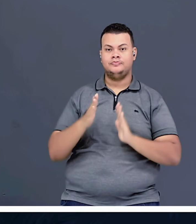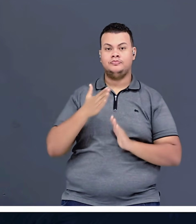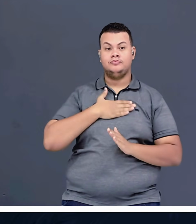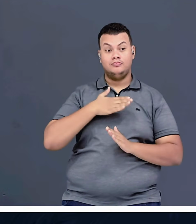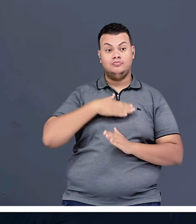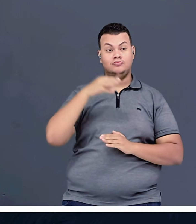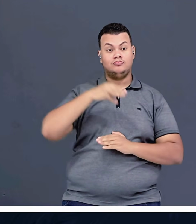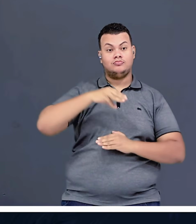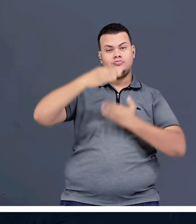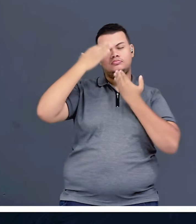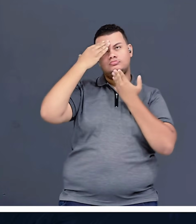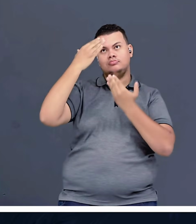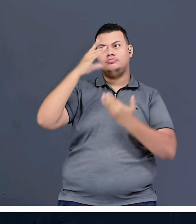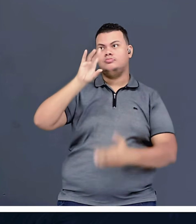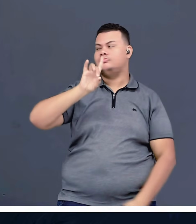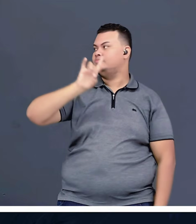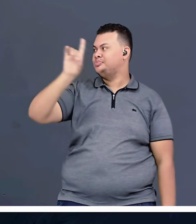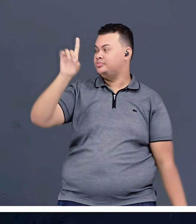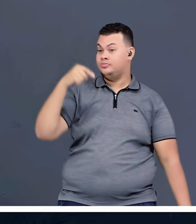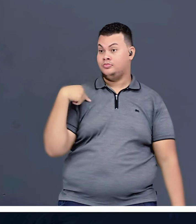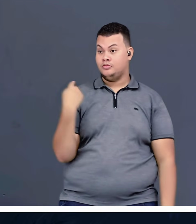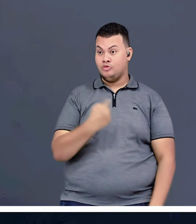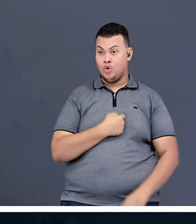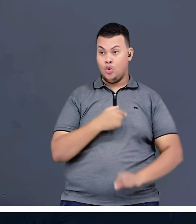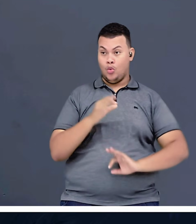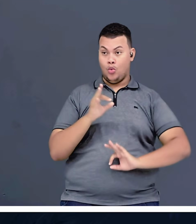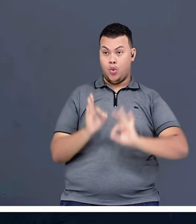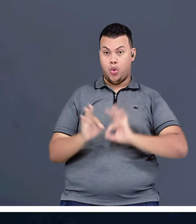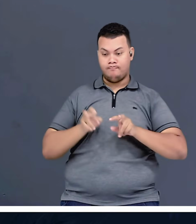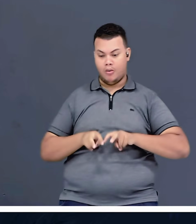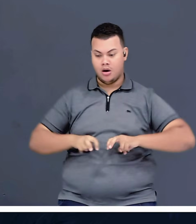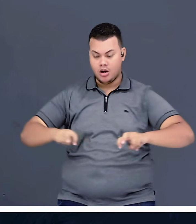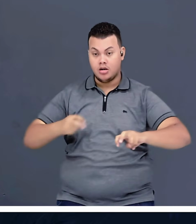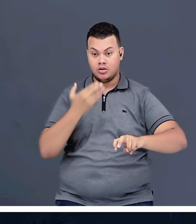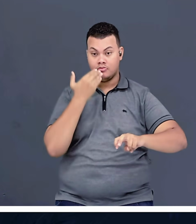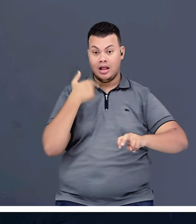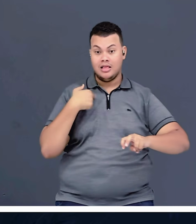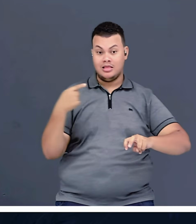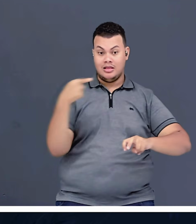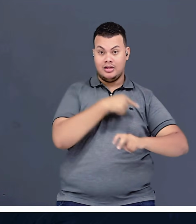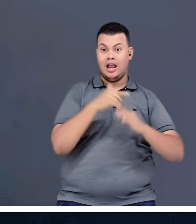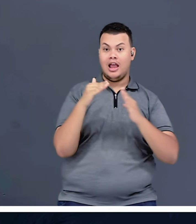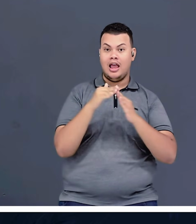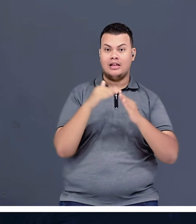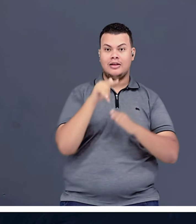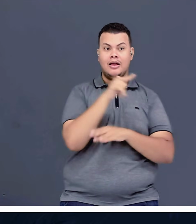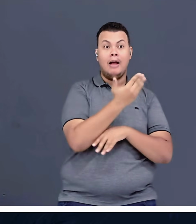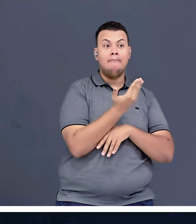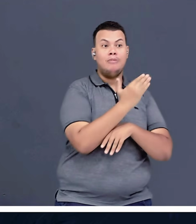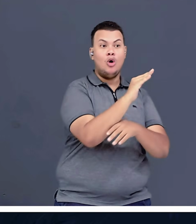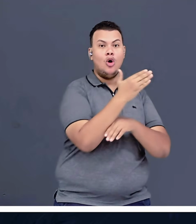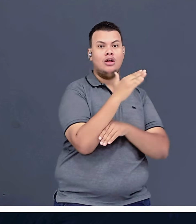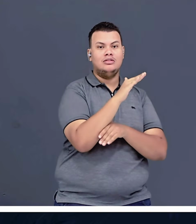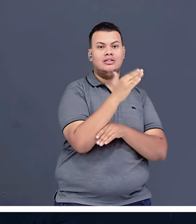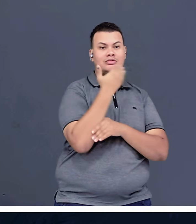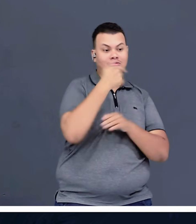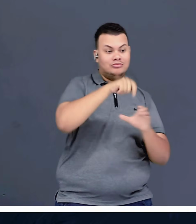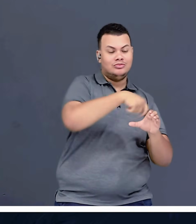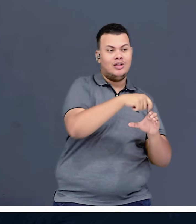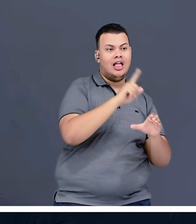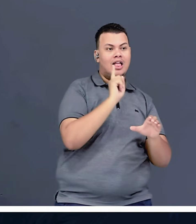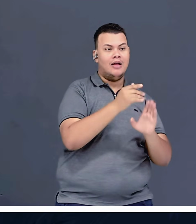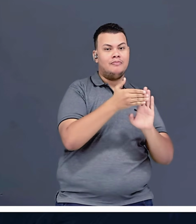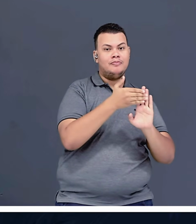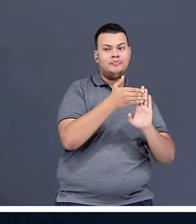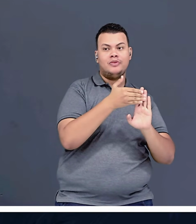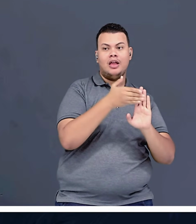deu graças, agradeceu. Quando a gente se preparou para comer lá em casa, a porta da cozinha era atrás da igreja que a gente morava,